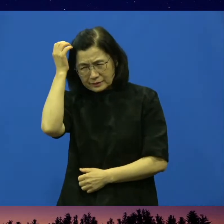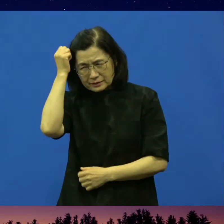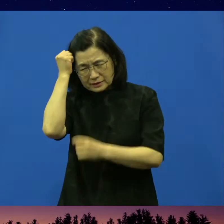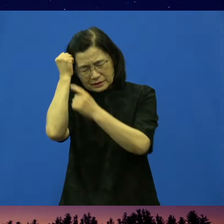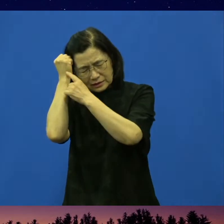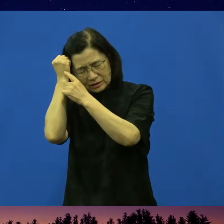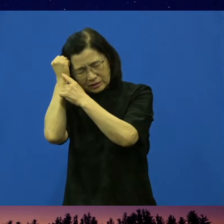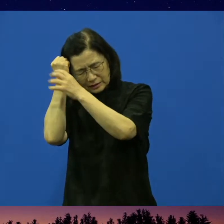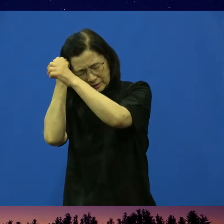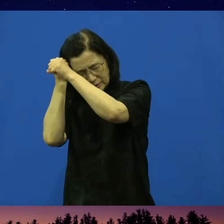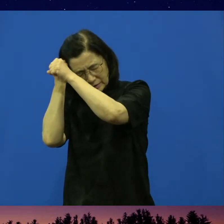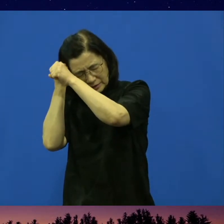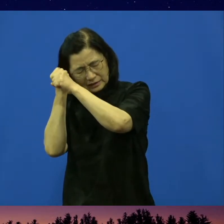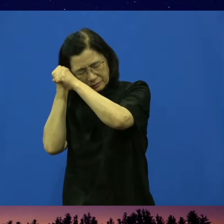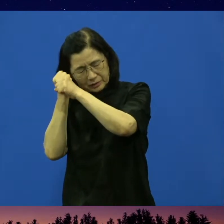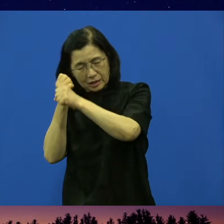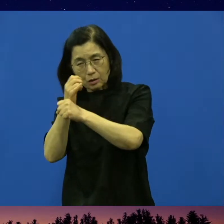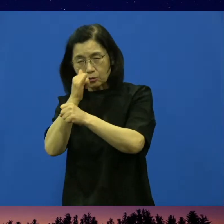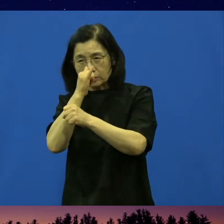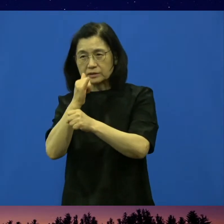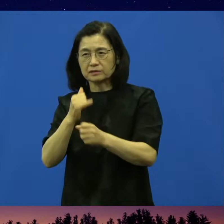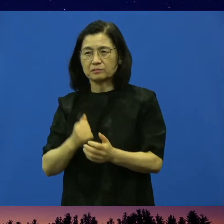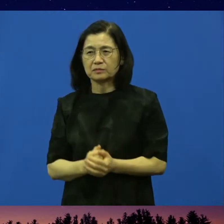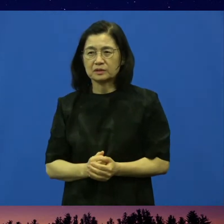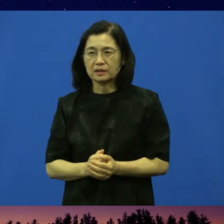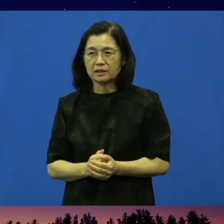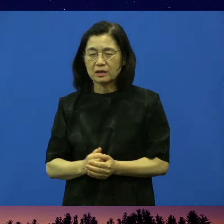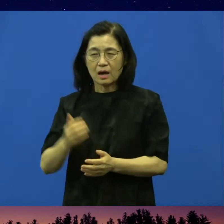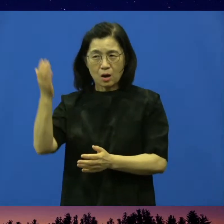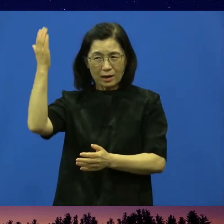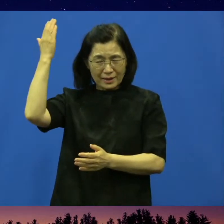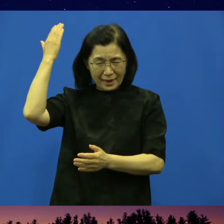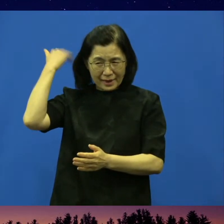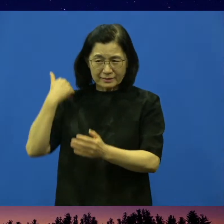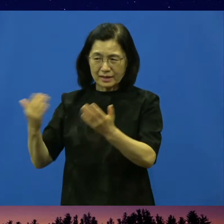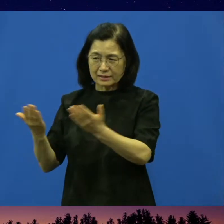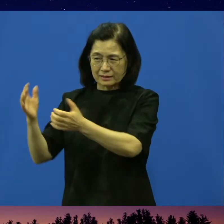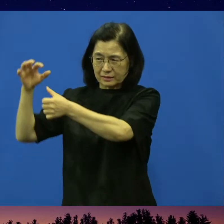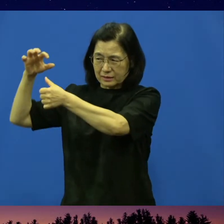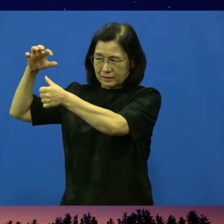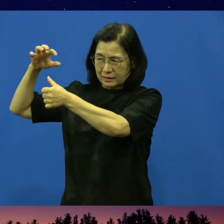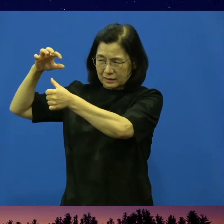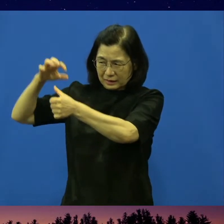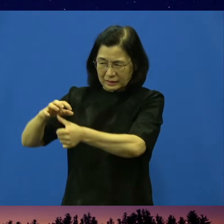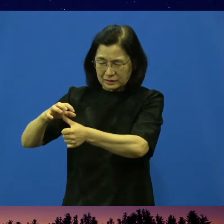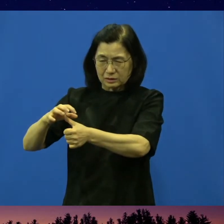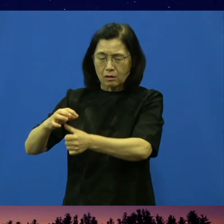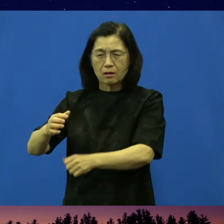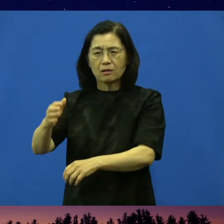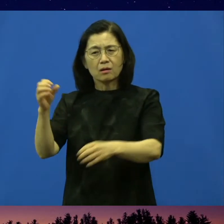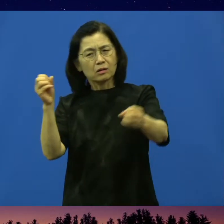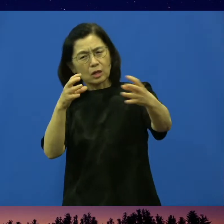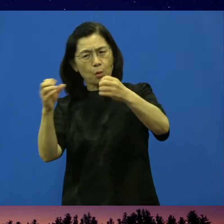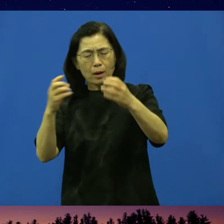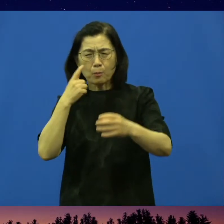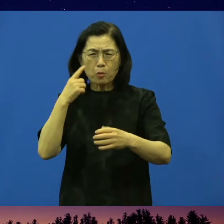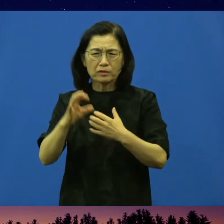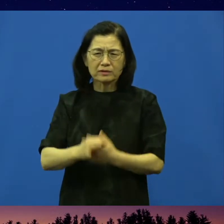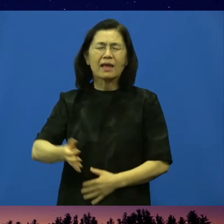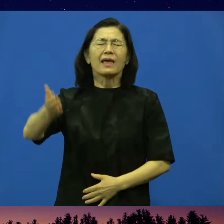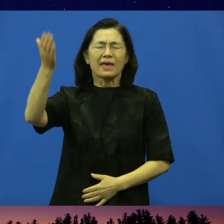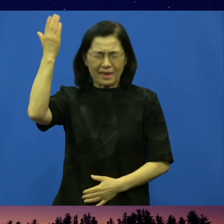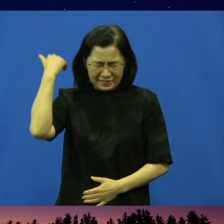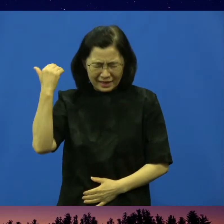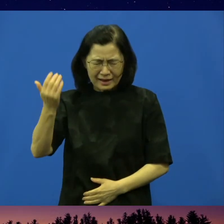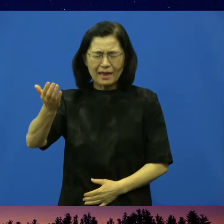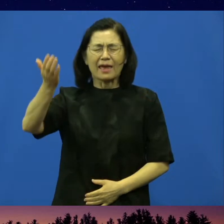벗어나지 못한 거죠. 그 과거에 갇혀 삽니다. 대화를 해도 늘 과거를 얘기해요.